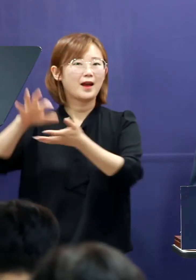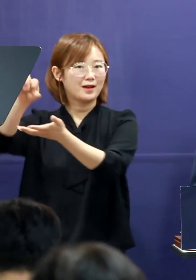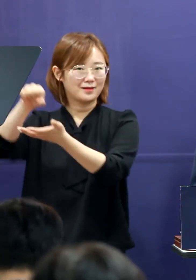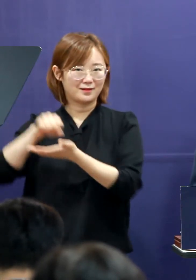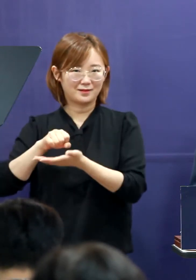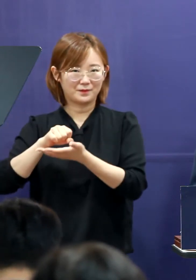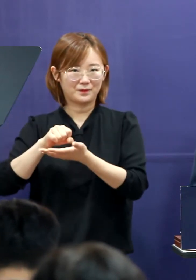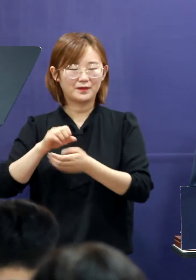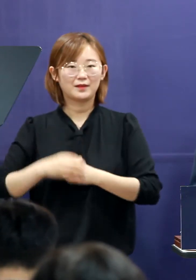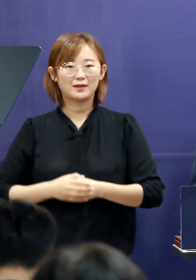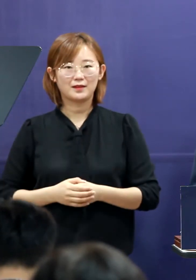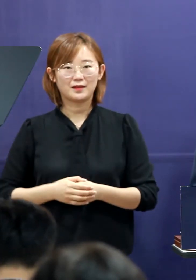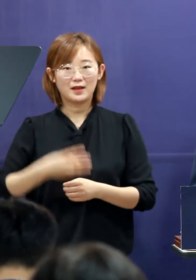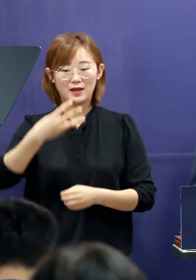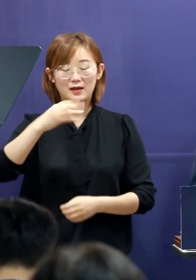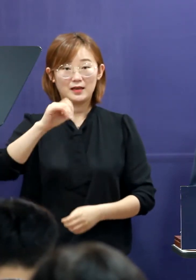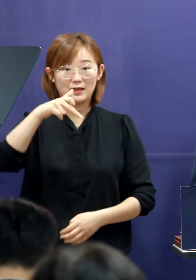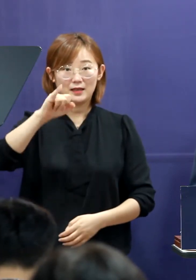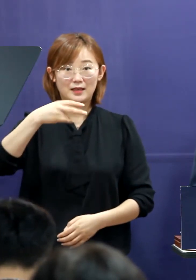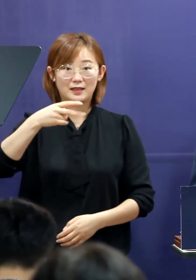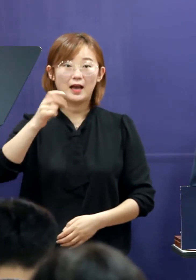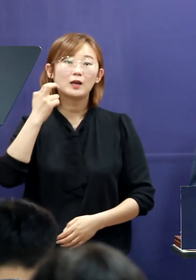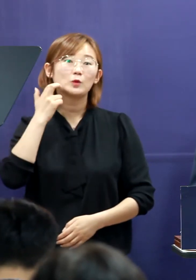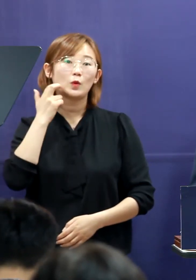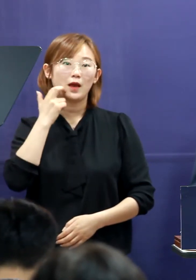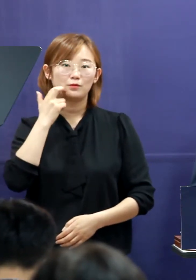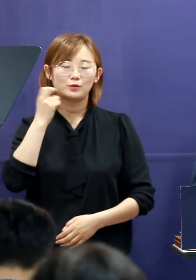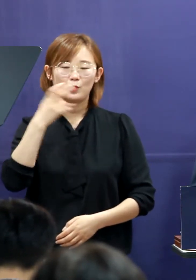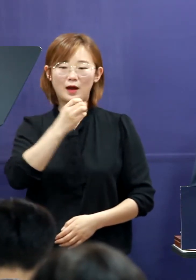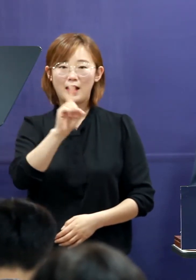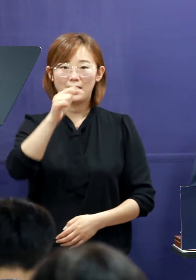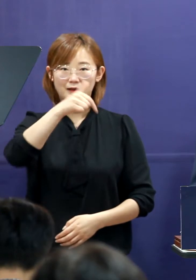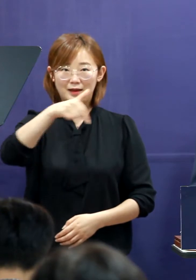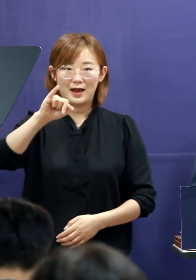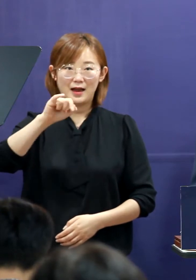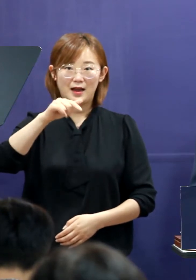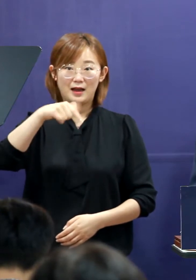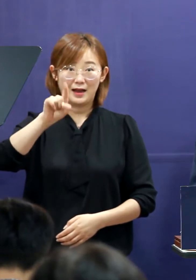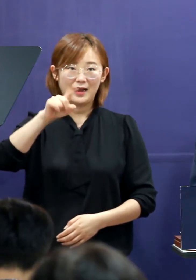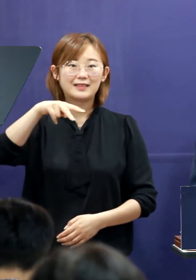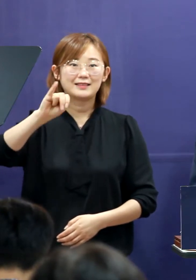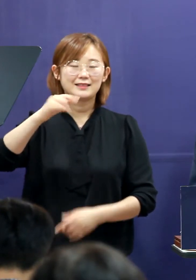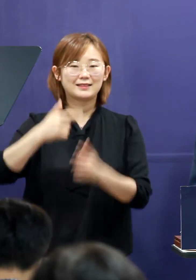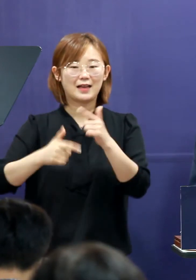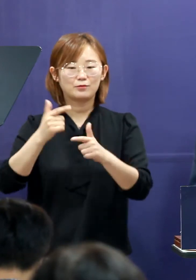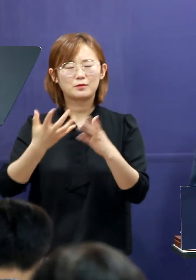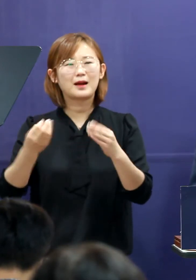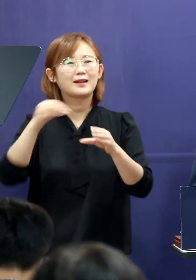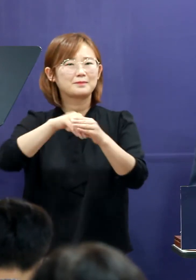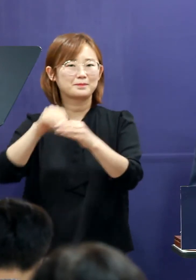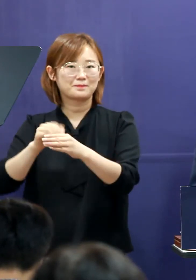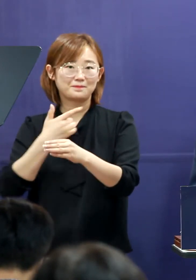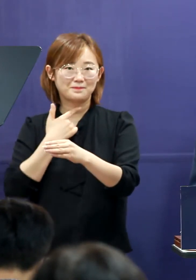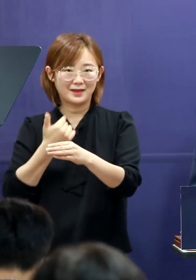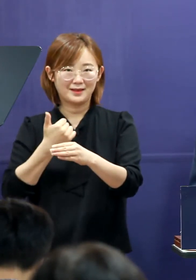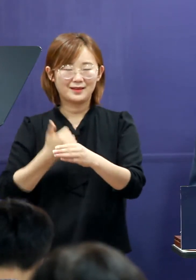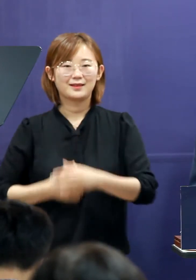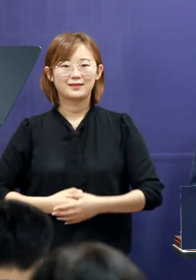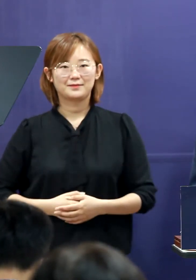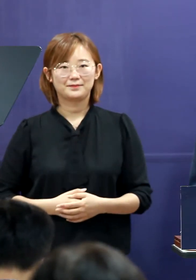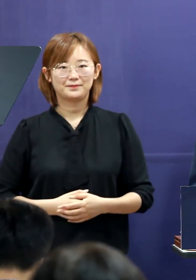리키다 소나무 그리고 아카시 나무를 많이 심었는데 아카시 나무는 비교적 좀